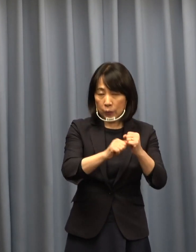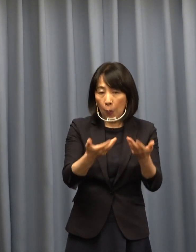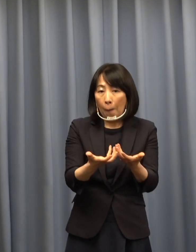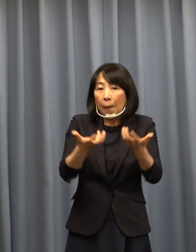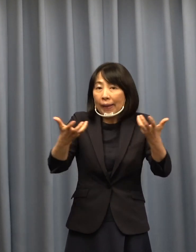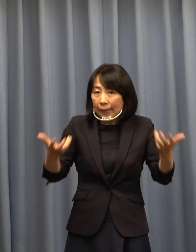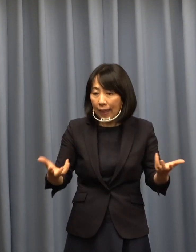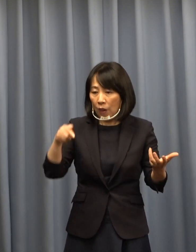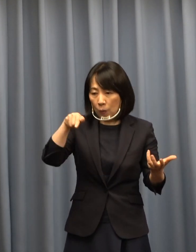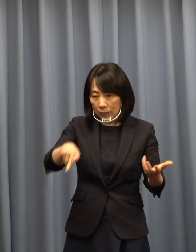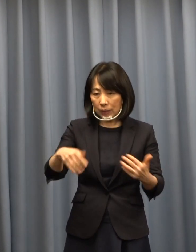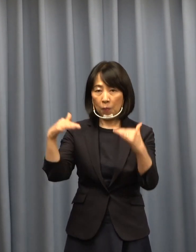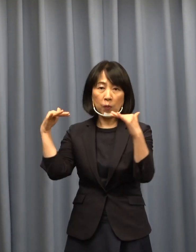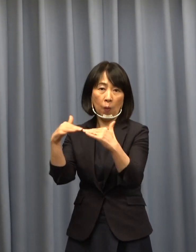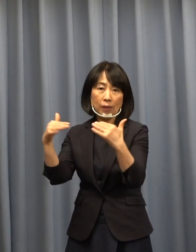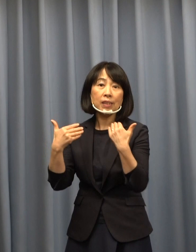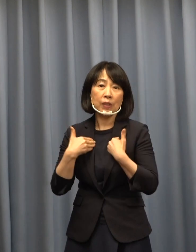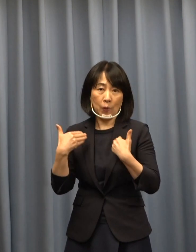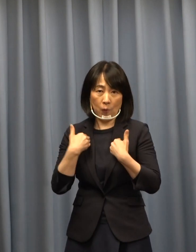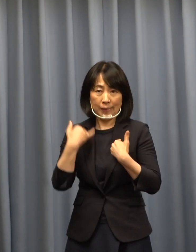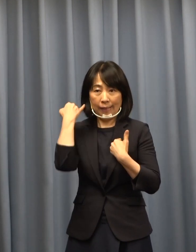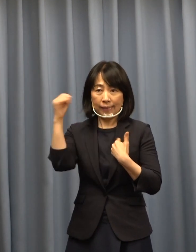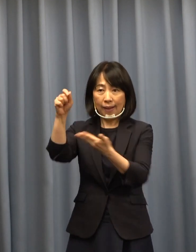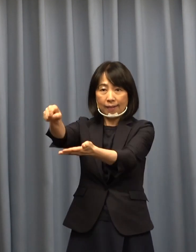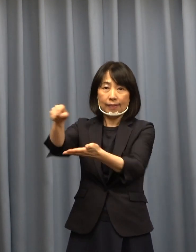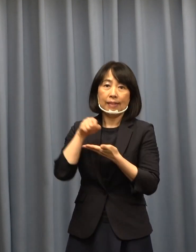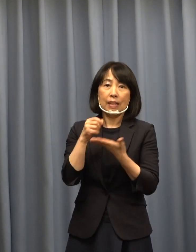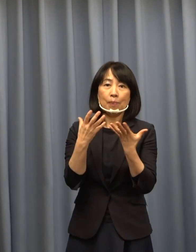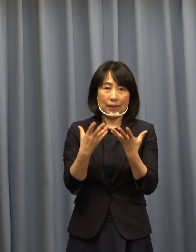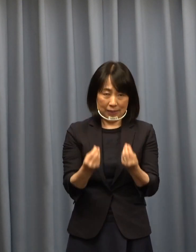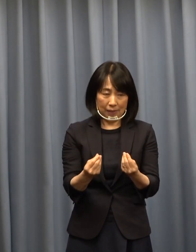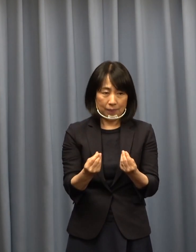する必要があるというような意見が出されますので、 じ